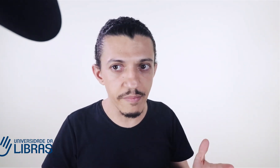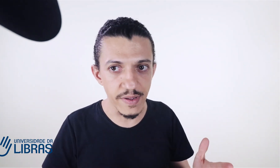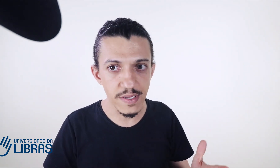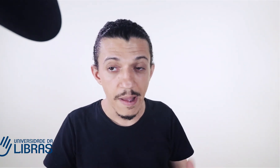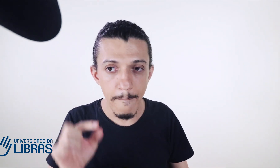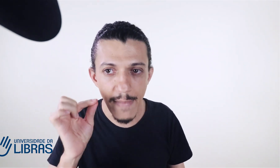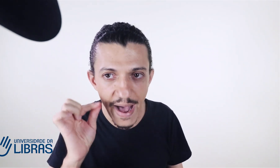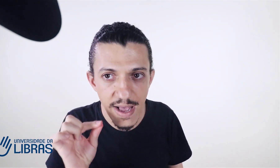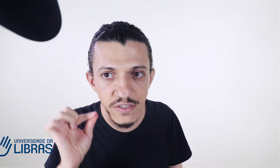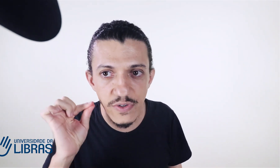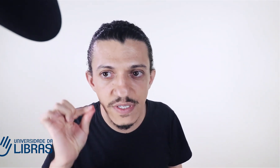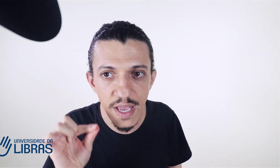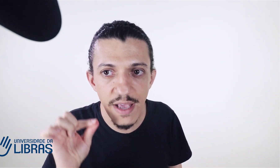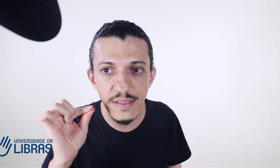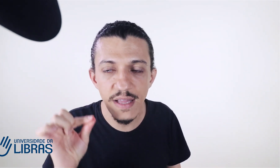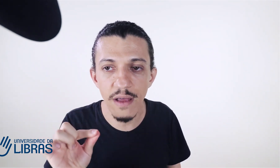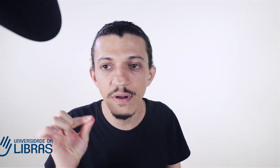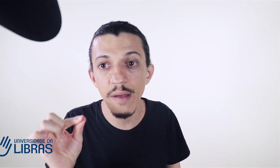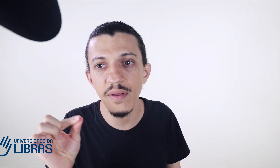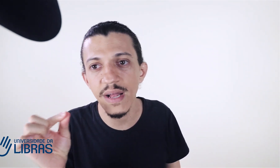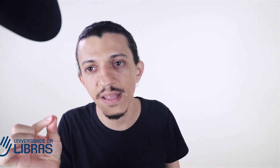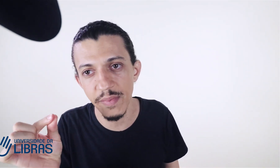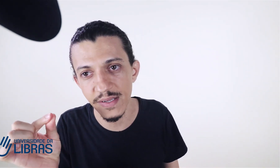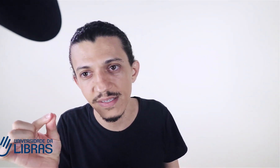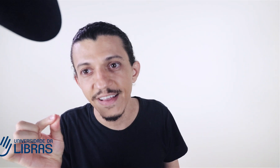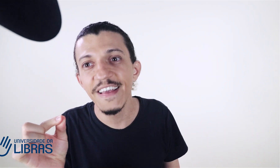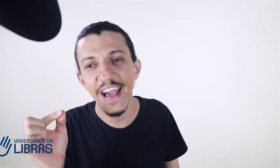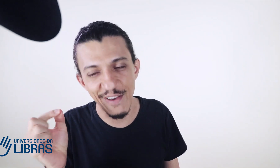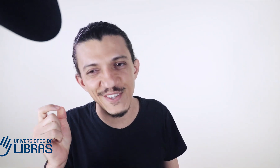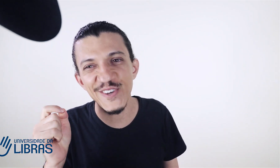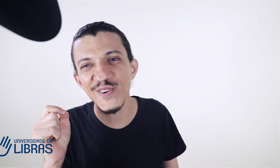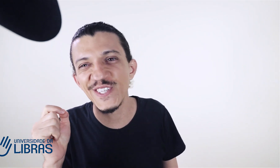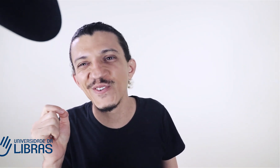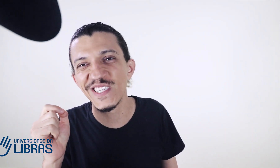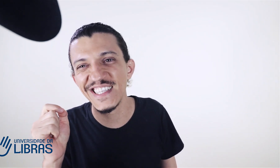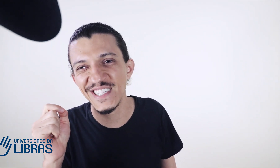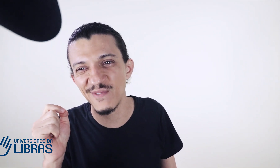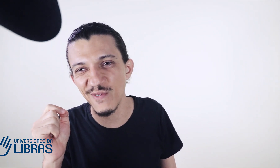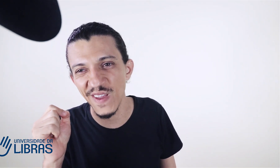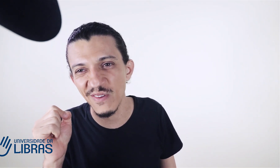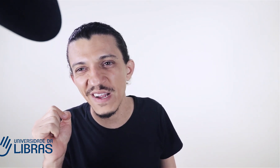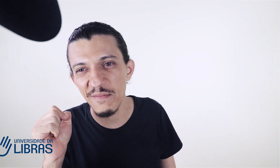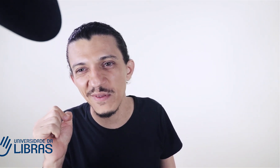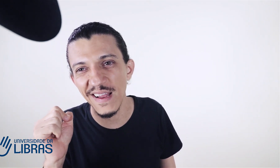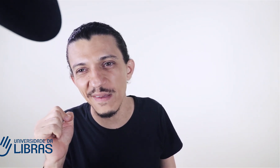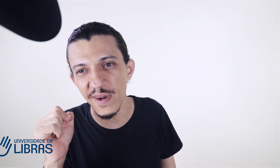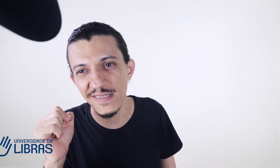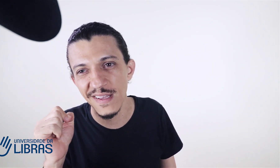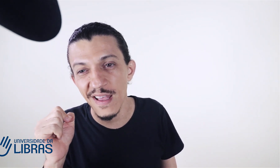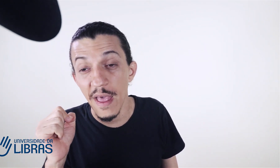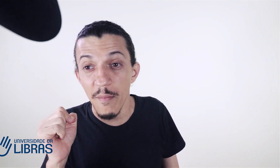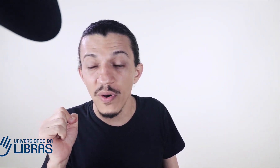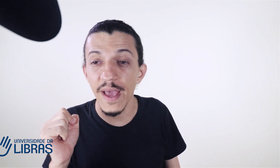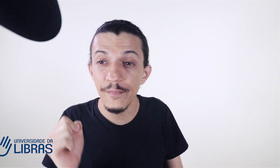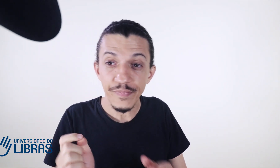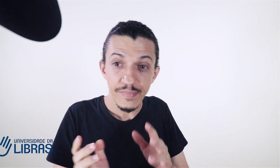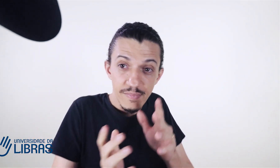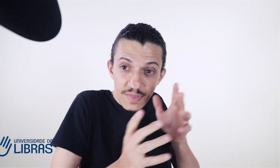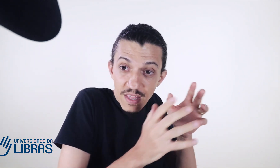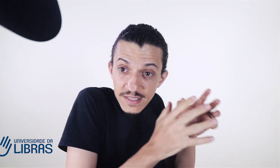Libras. Mas você está no caminho da Libras. E aí você continua se desenvolvendo no caminho da Libras. Por quê? Se